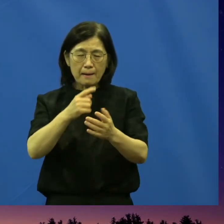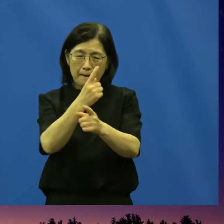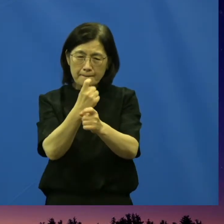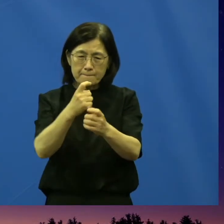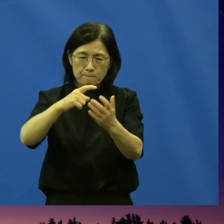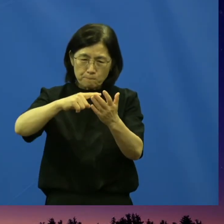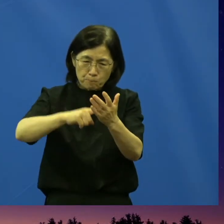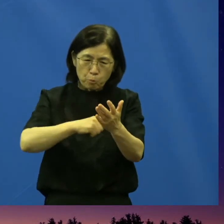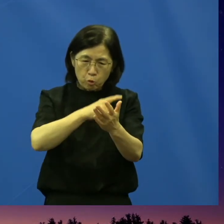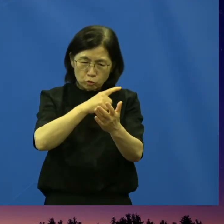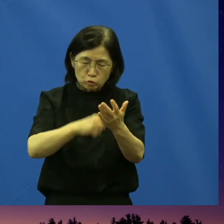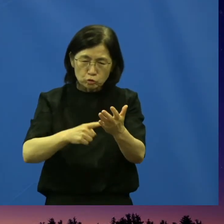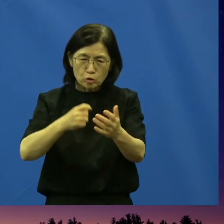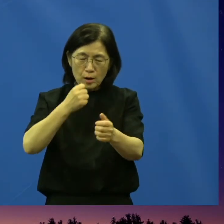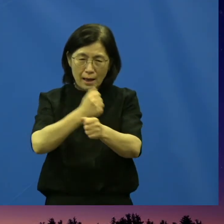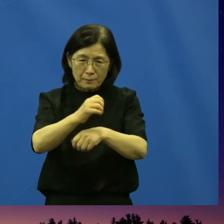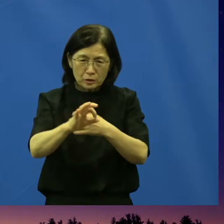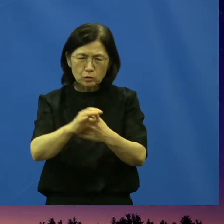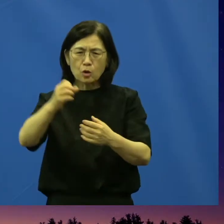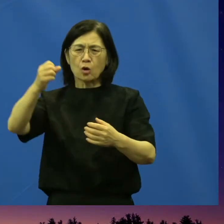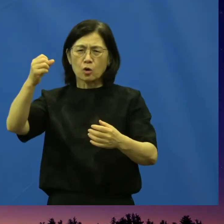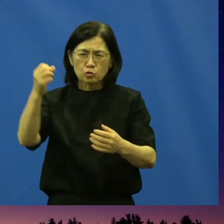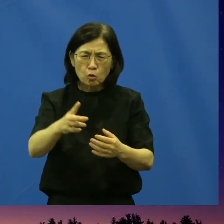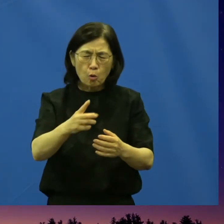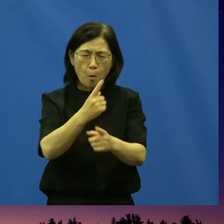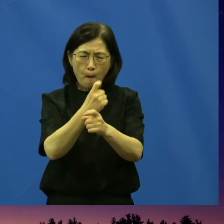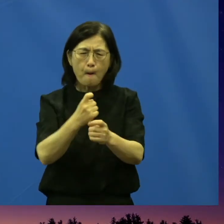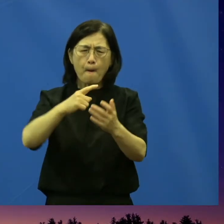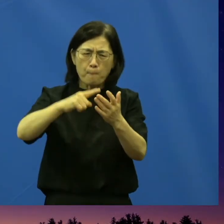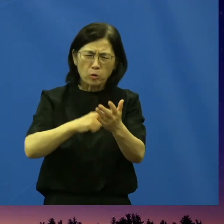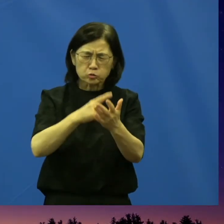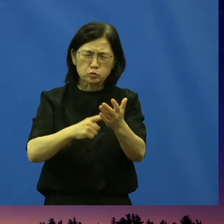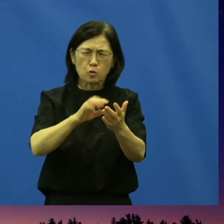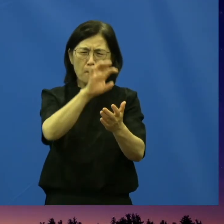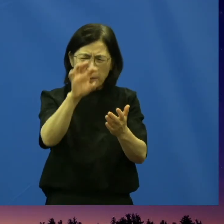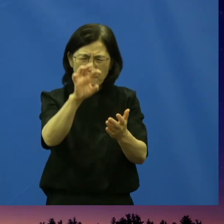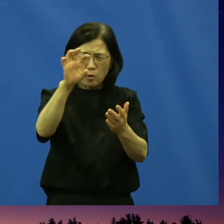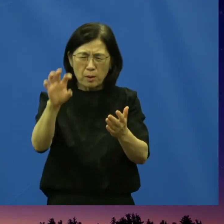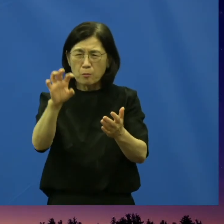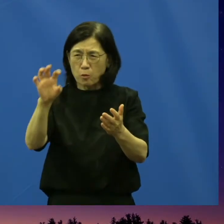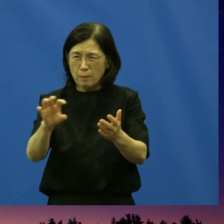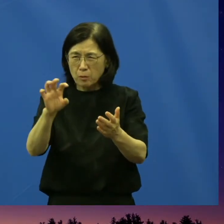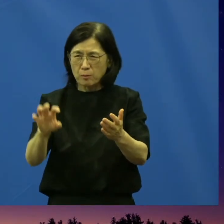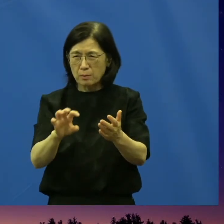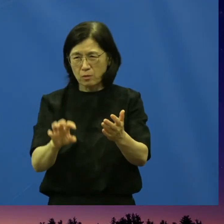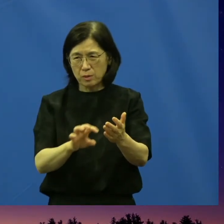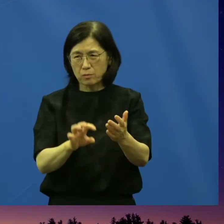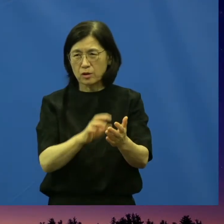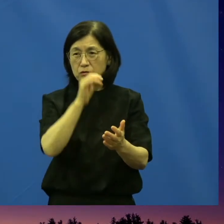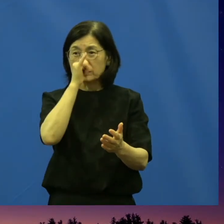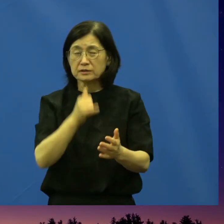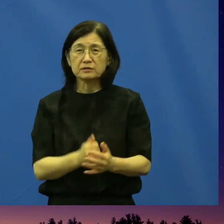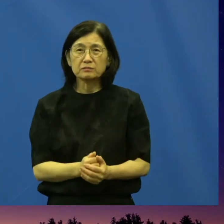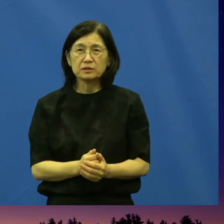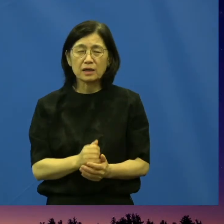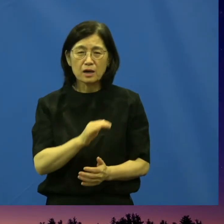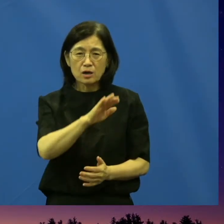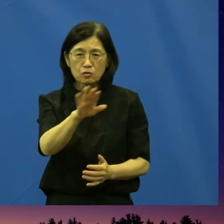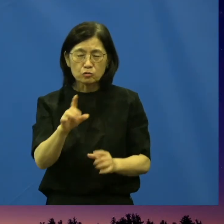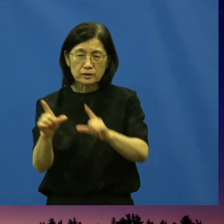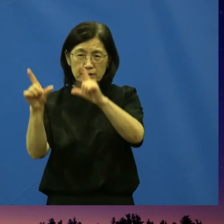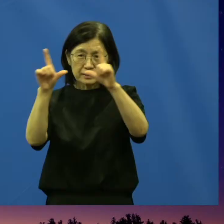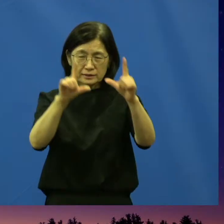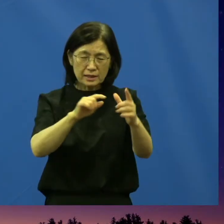더 잔인한 피를 불러오는 것이 인류의 역사입니다. 그래서 우리의 삶 속에서도 여러분, 이 보복,